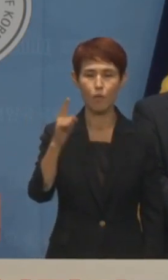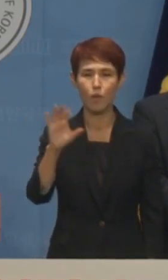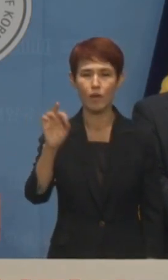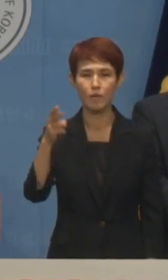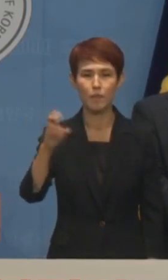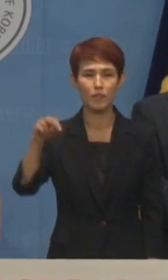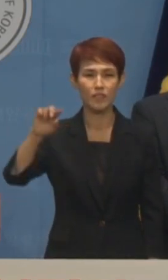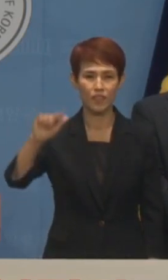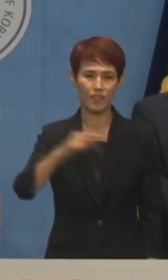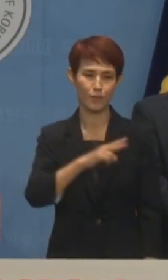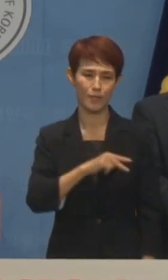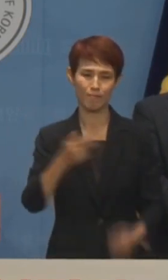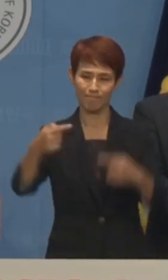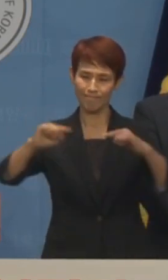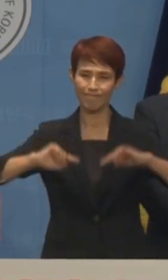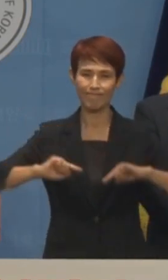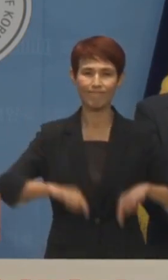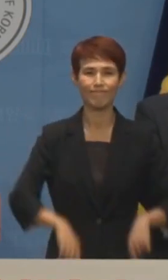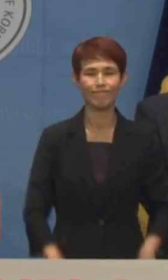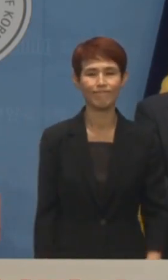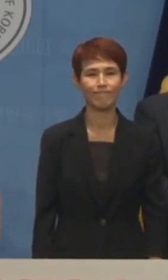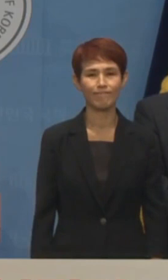황명선 의원님 참석하셨습니다.